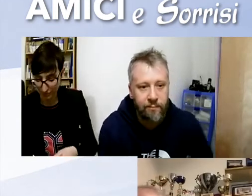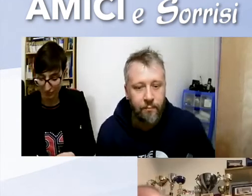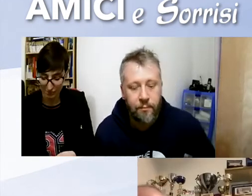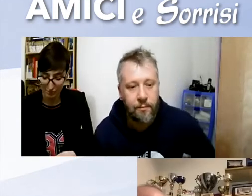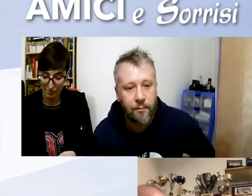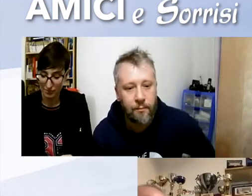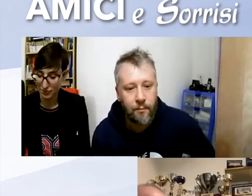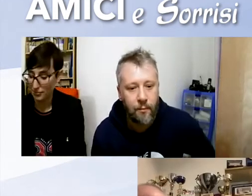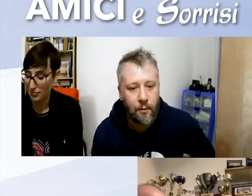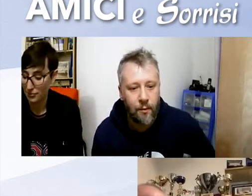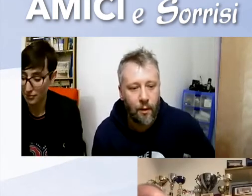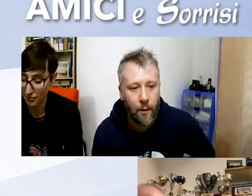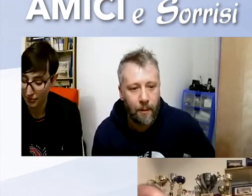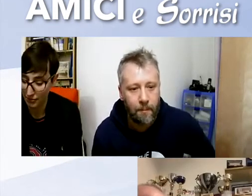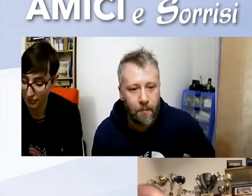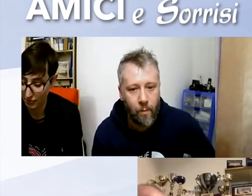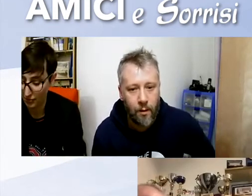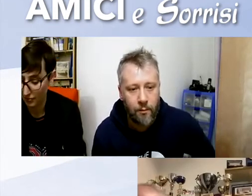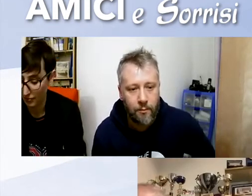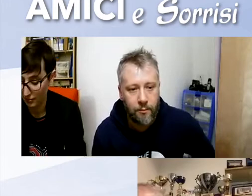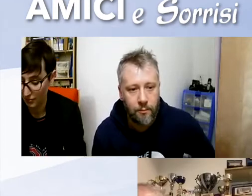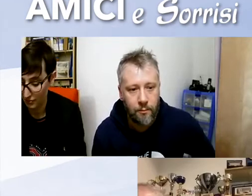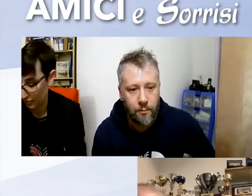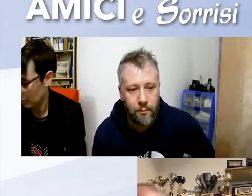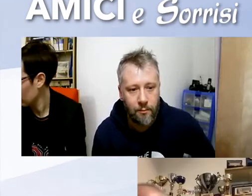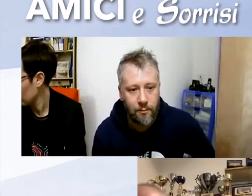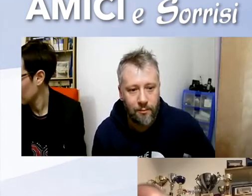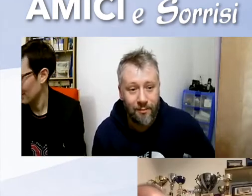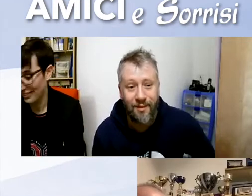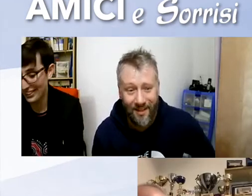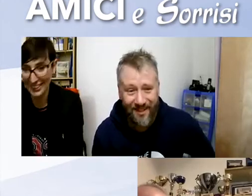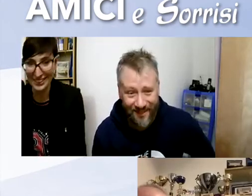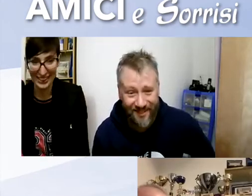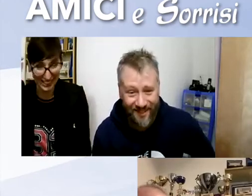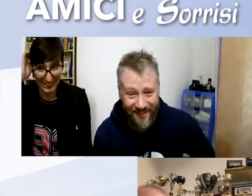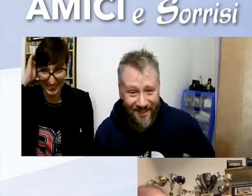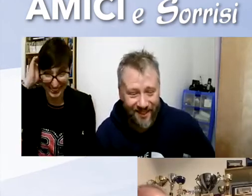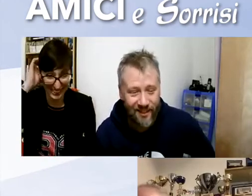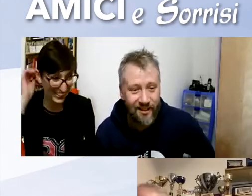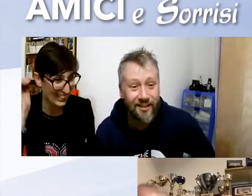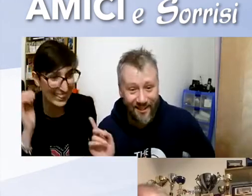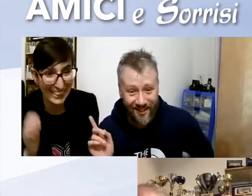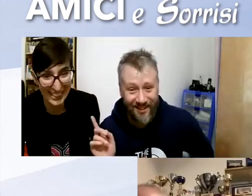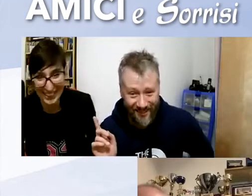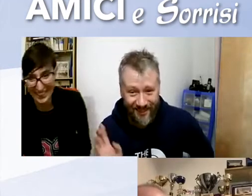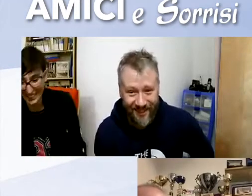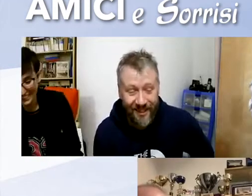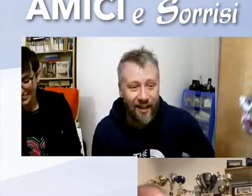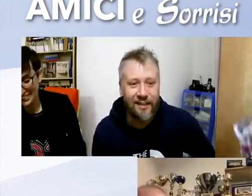tutto il video su tutto. Ecco, io volevo il video della Veronica che giocava a bullying. Cadeva.